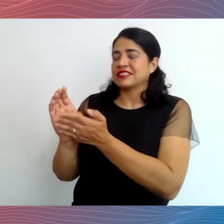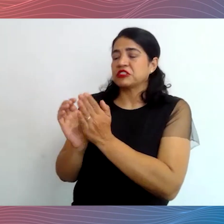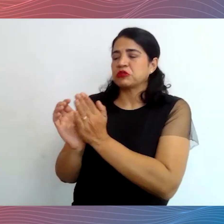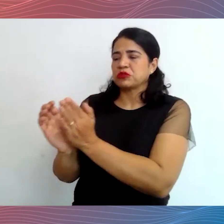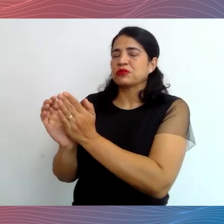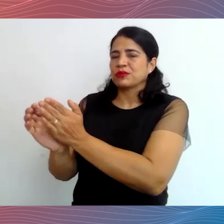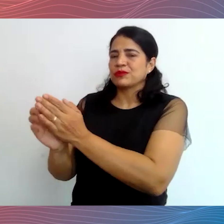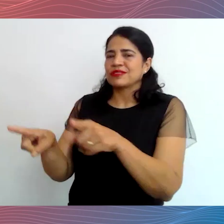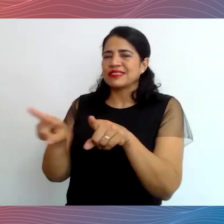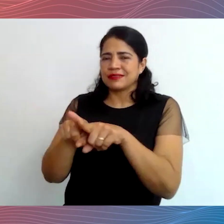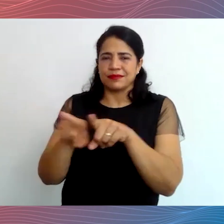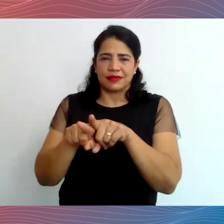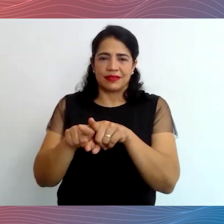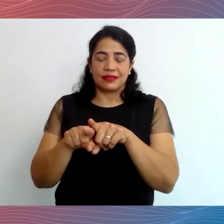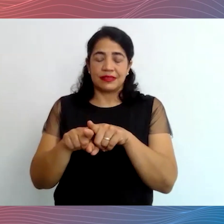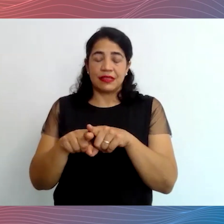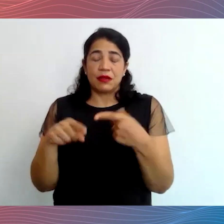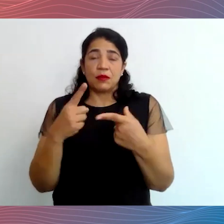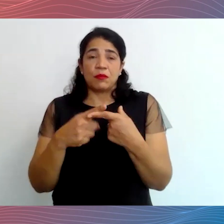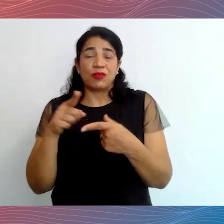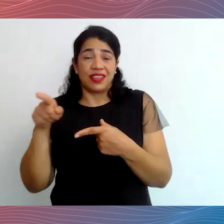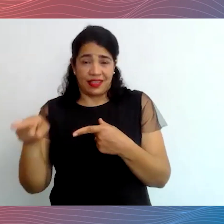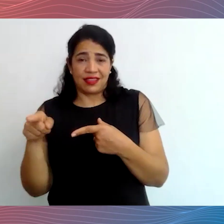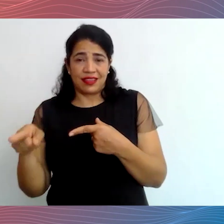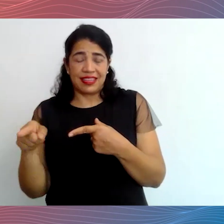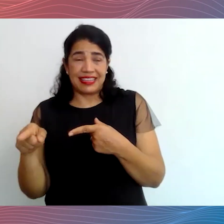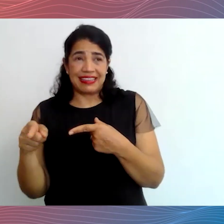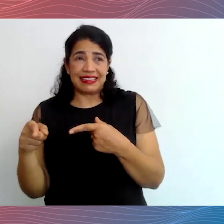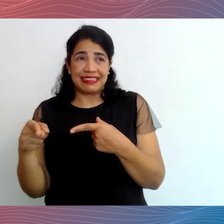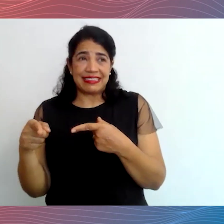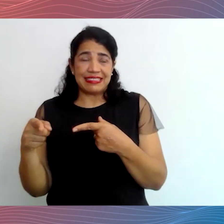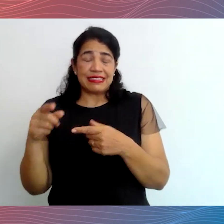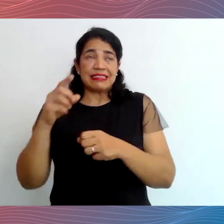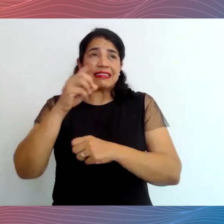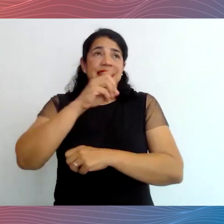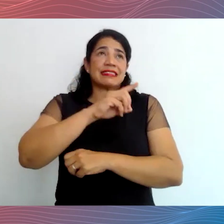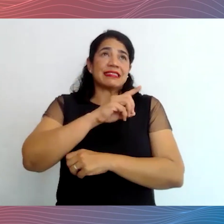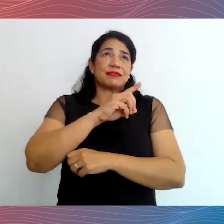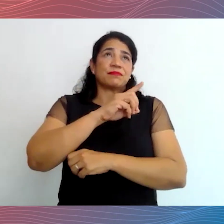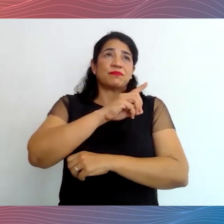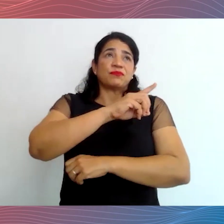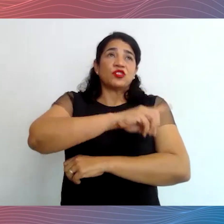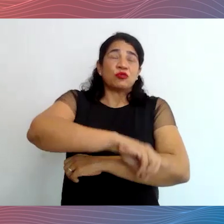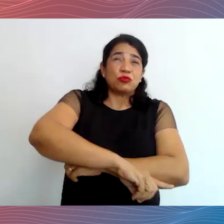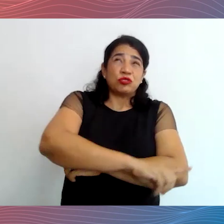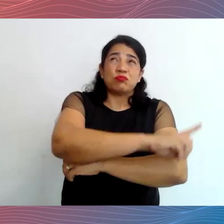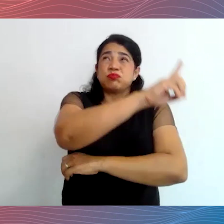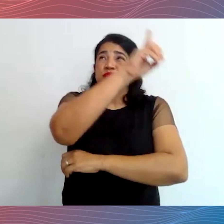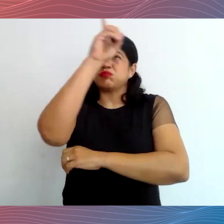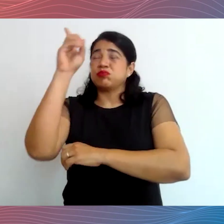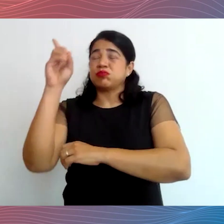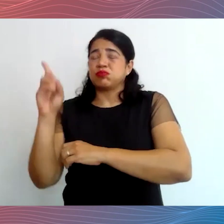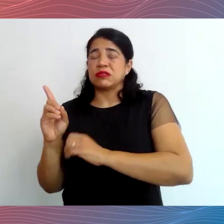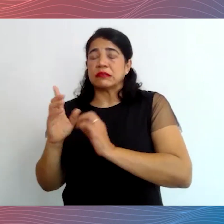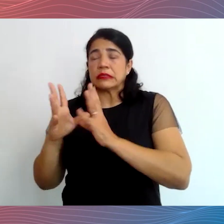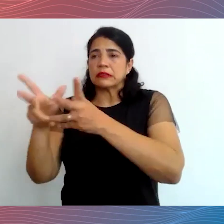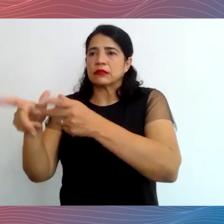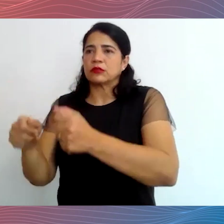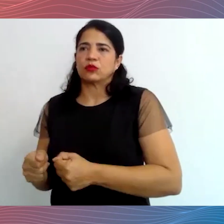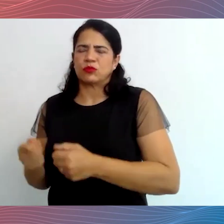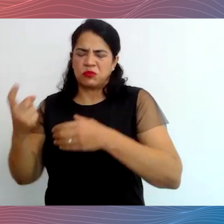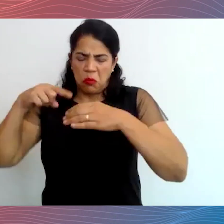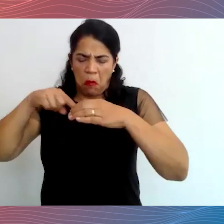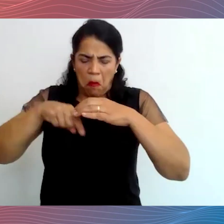entregues 24 horas à palavra profética, 24 horas imersos, né, no rio da graça, 24